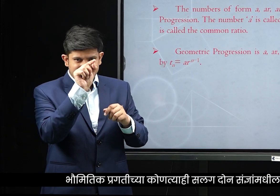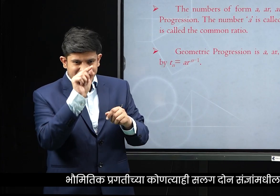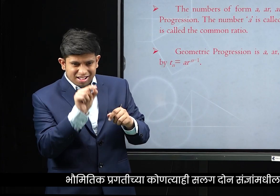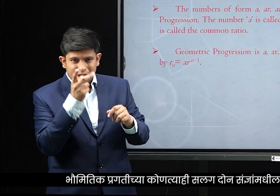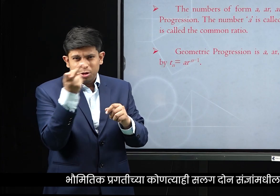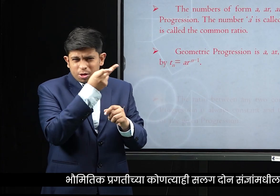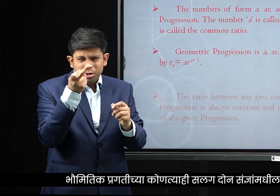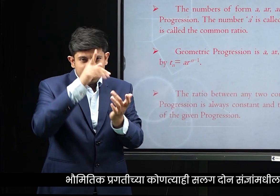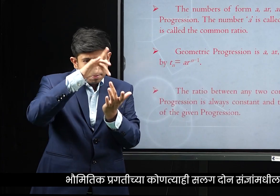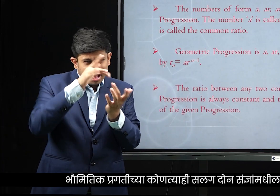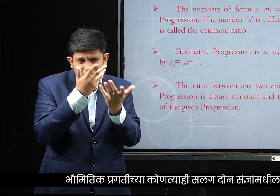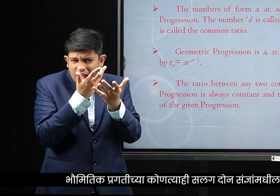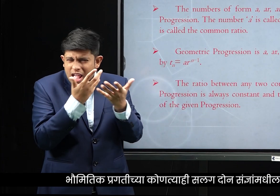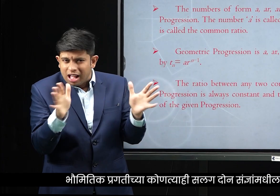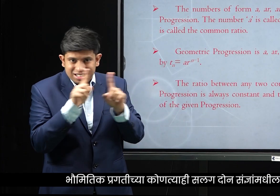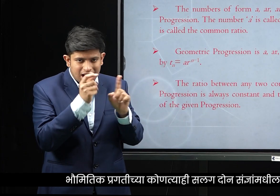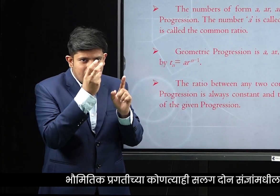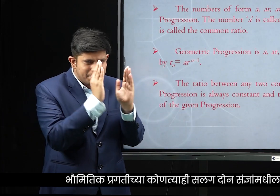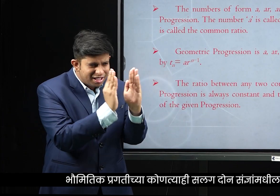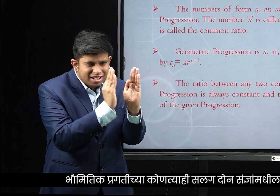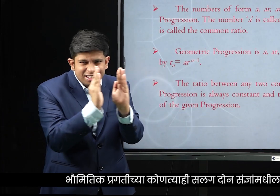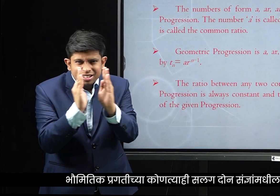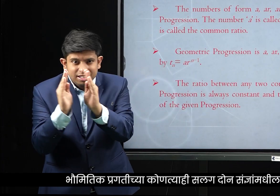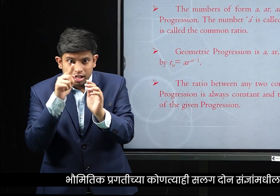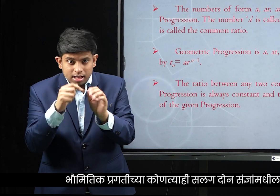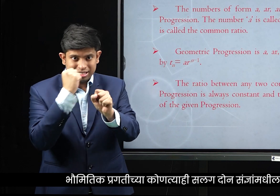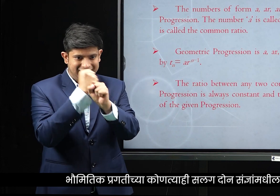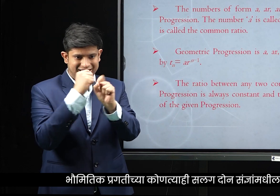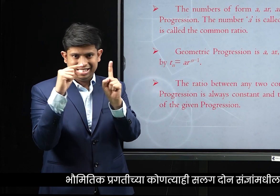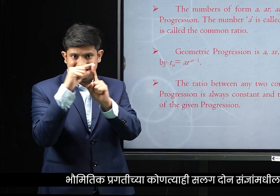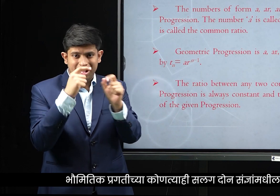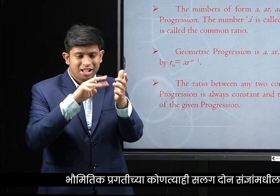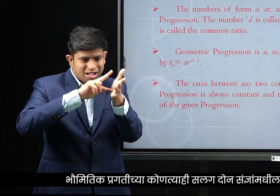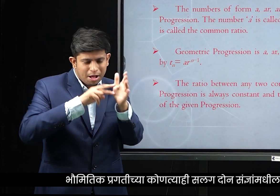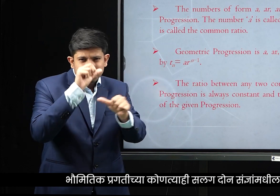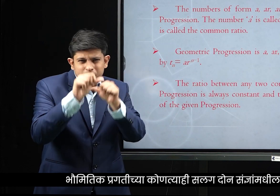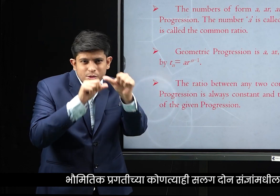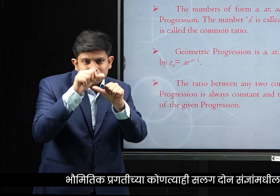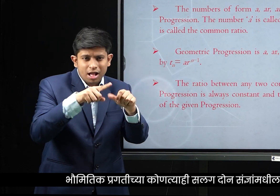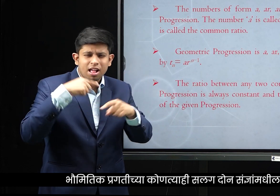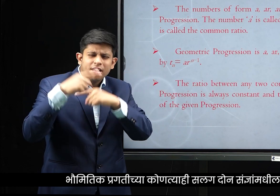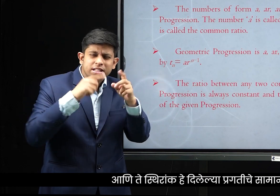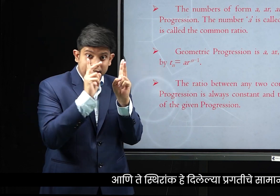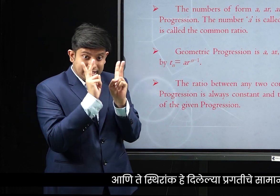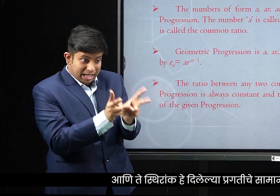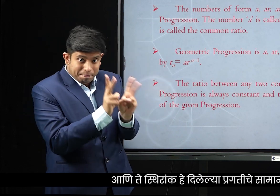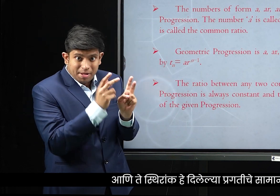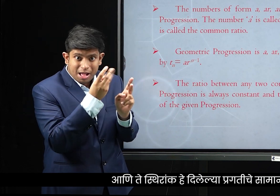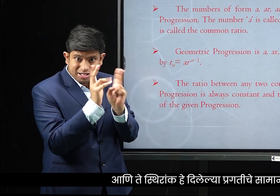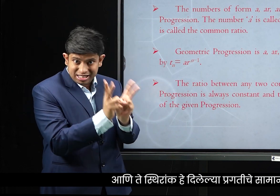भौमितिक प्रगतीच्या कोणत्याही सलग दोन संज्ञांमधील गुणोत्तर नेहमीच स्थिर असते आणि ते